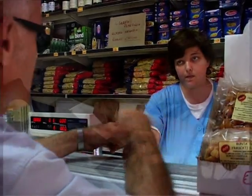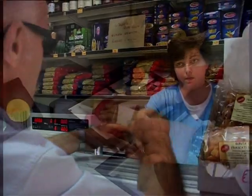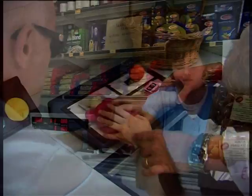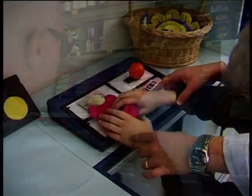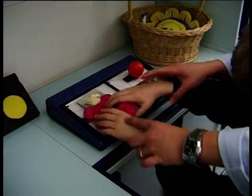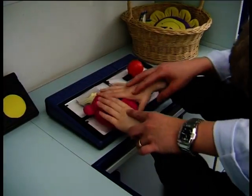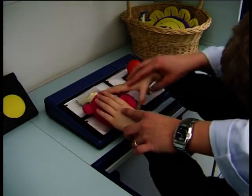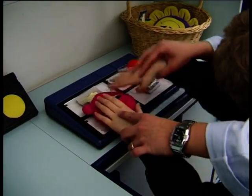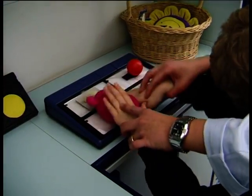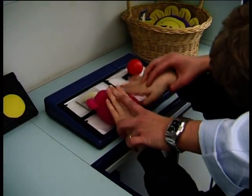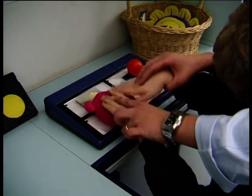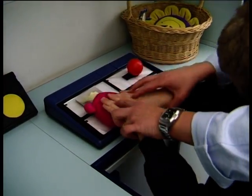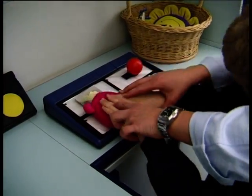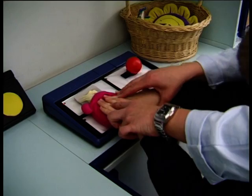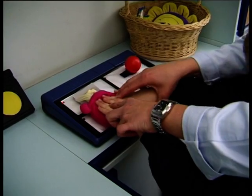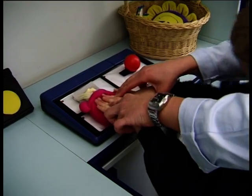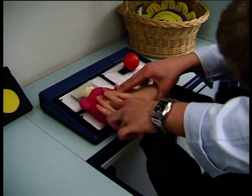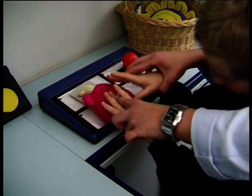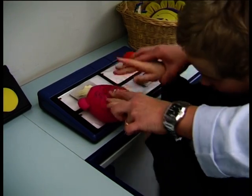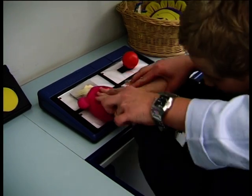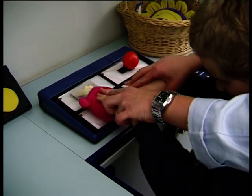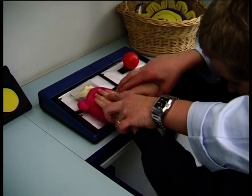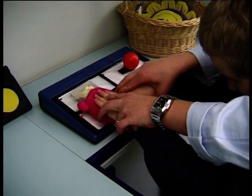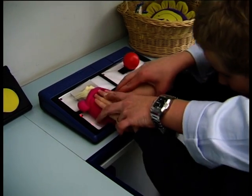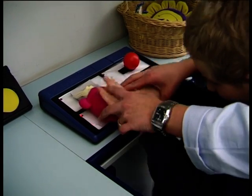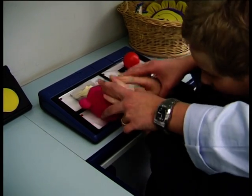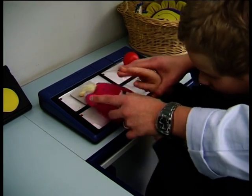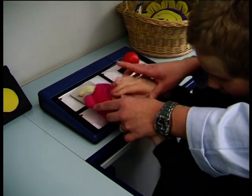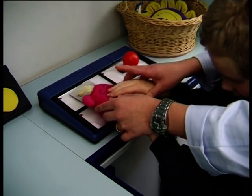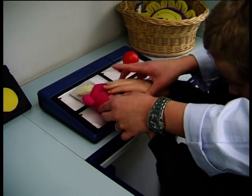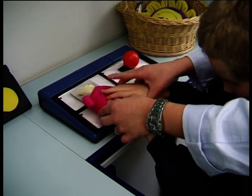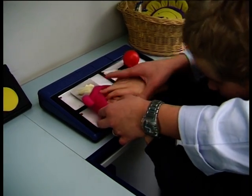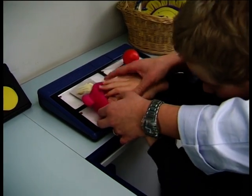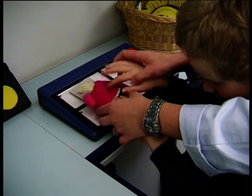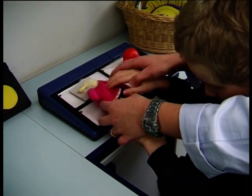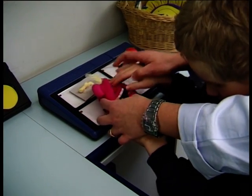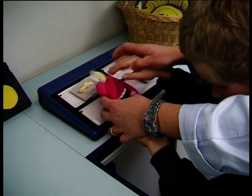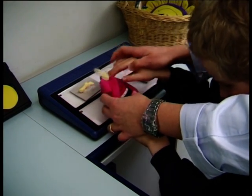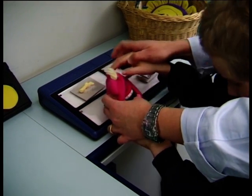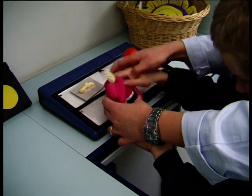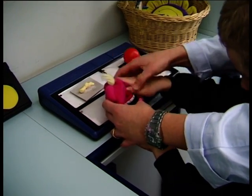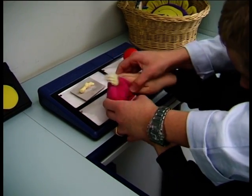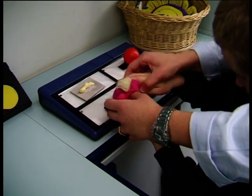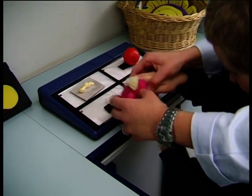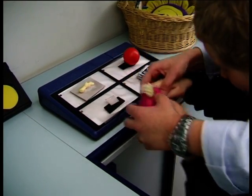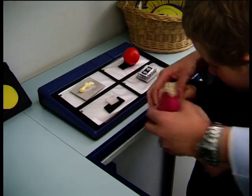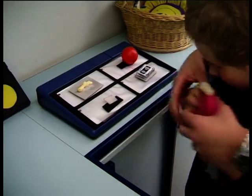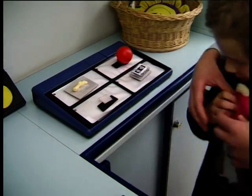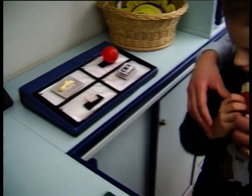Quando non è possibile utilizzare una lingua codificata, la comunicazione oggettuale permette alla persona di esprimersi ed entrare in relazione